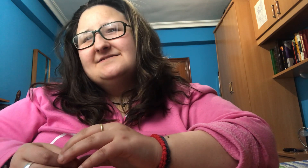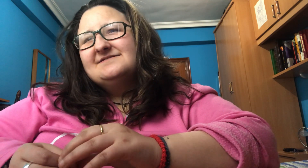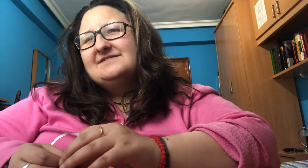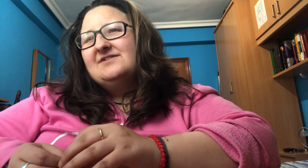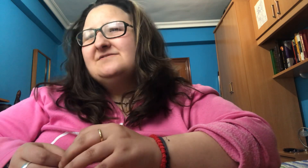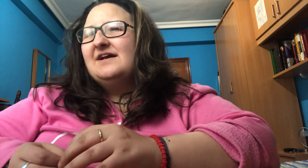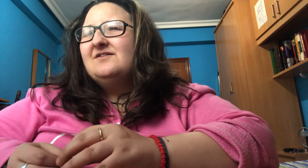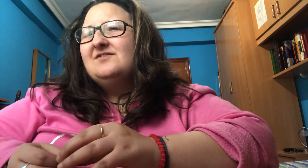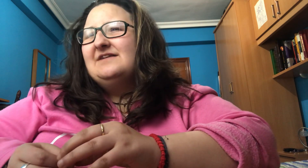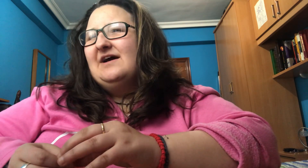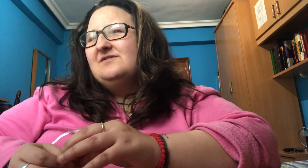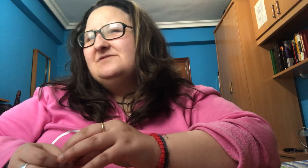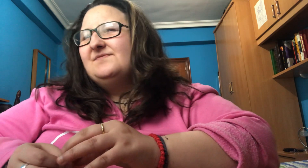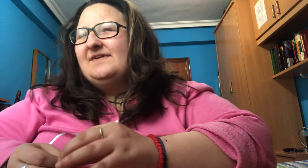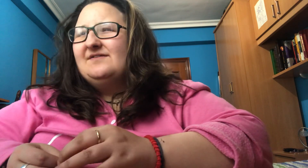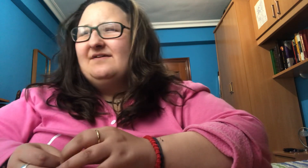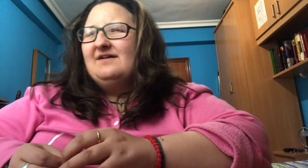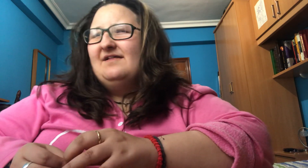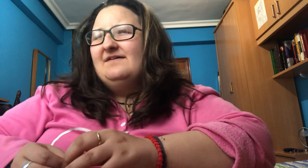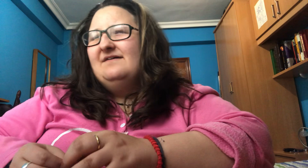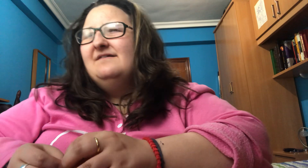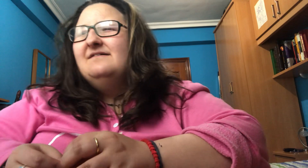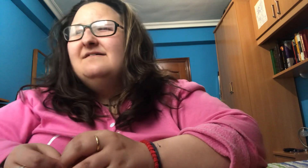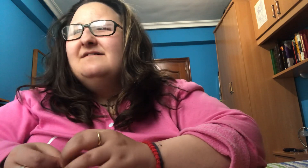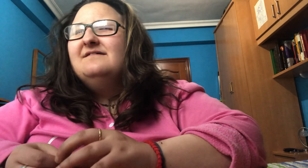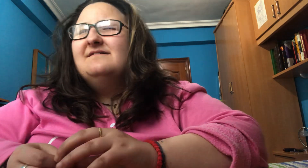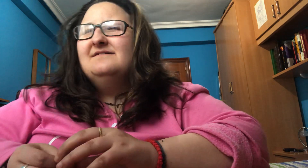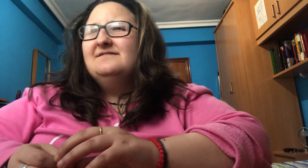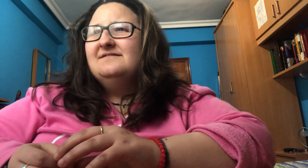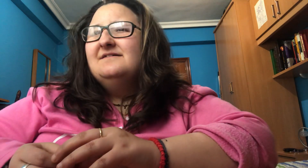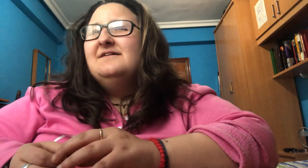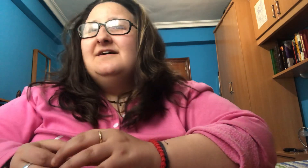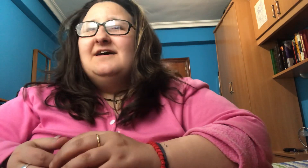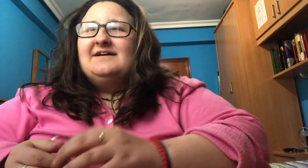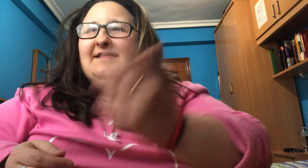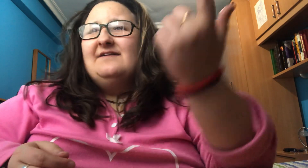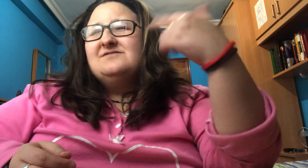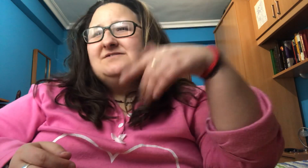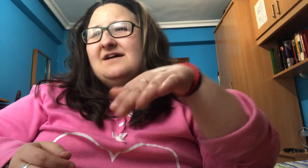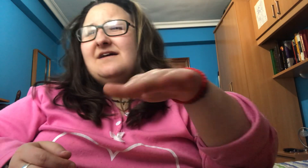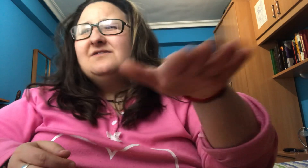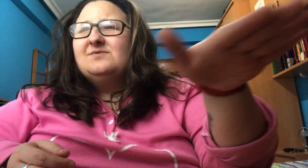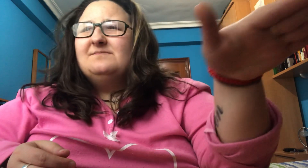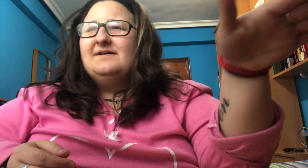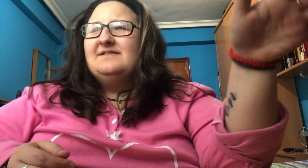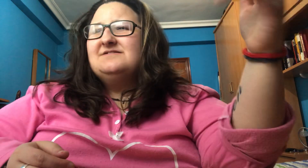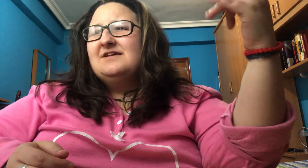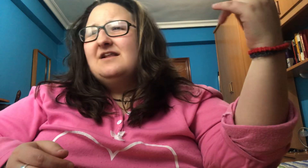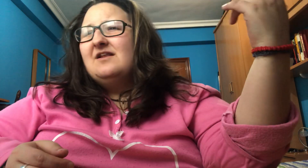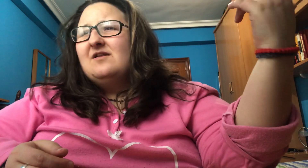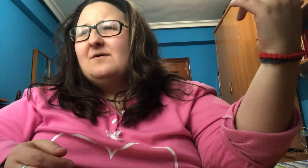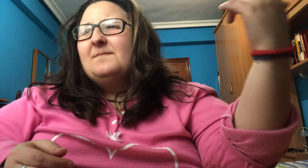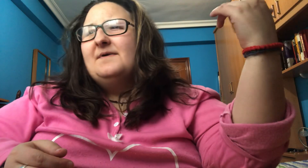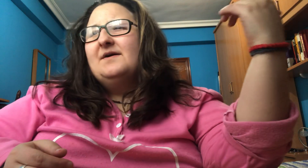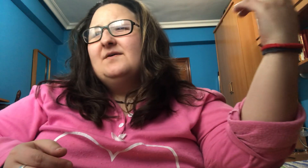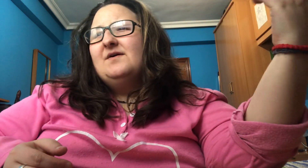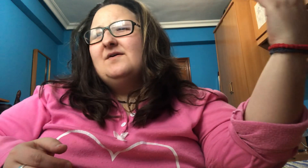que no tengo la voz, vengo nada. Cada noche tú me diste lo